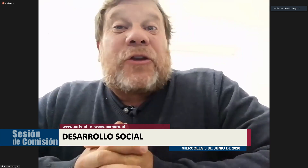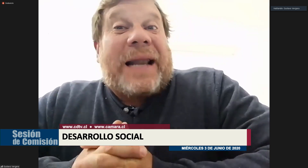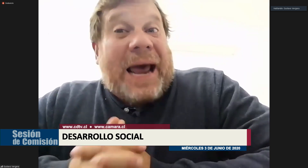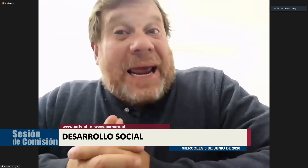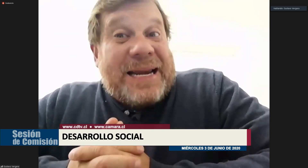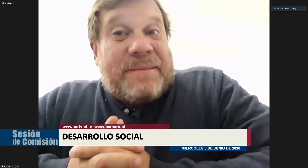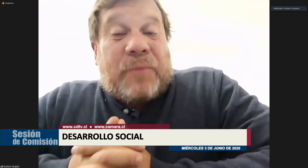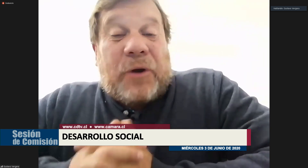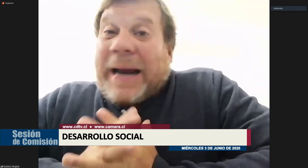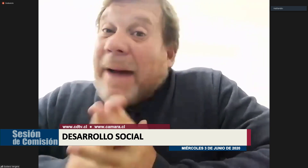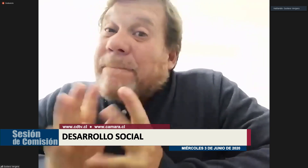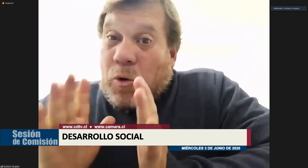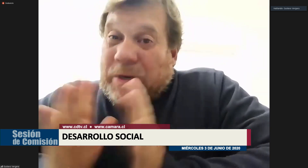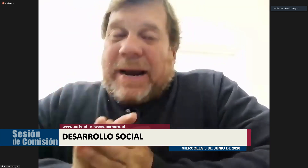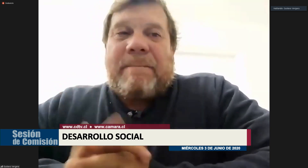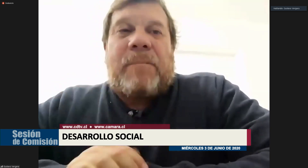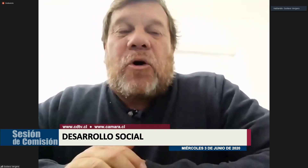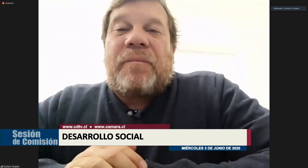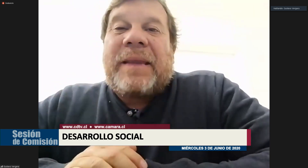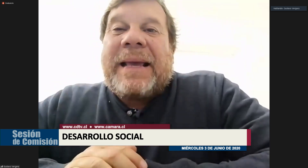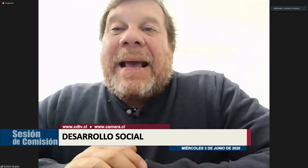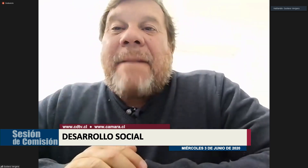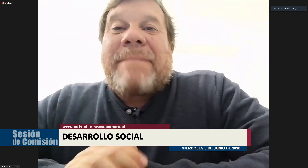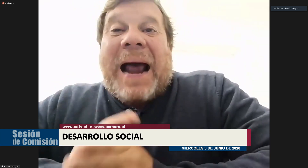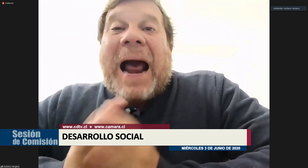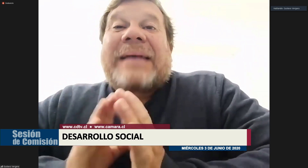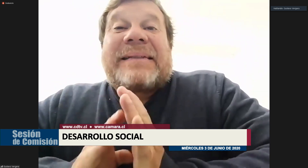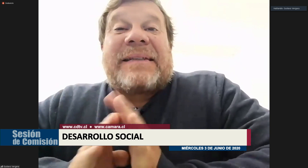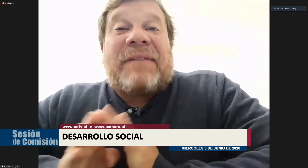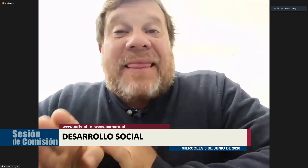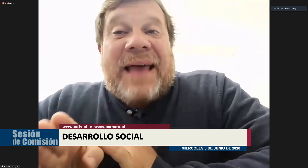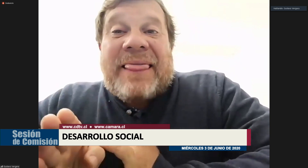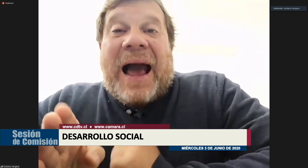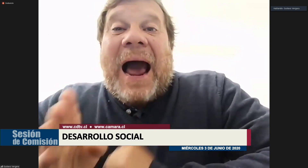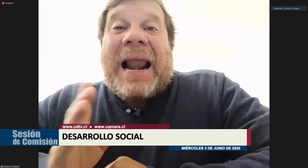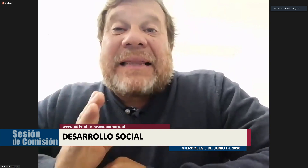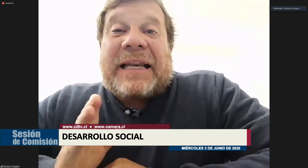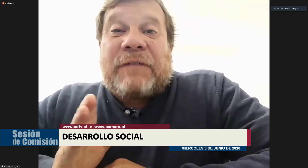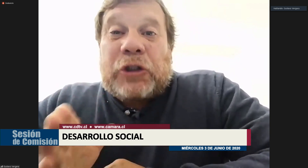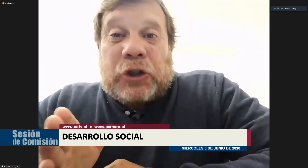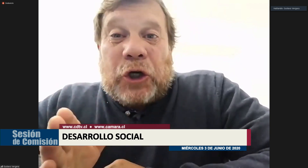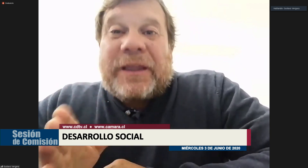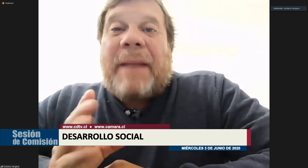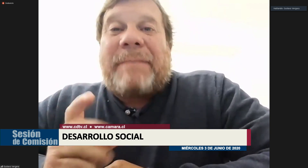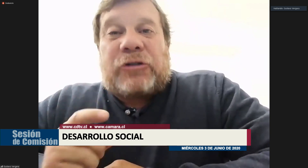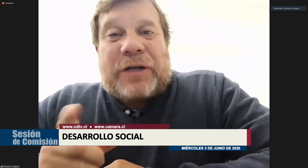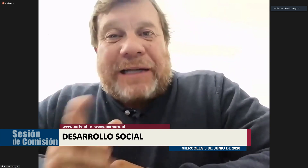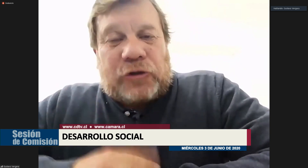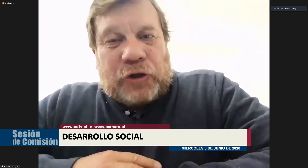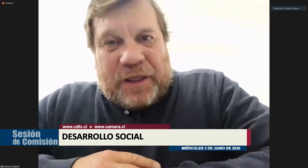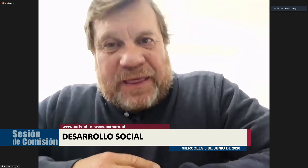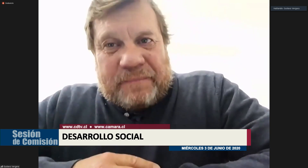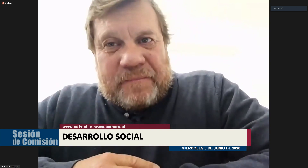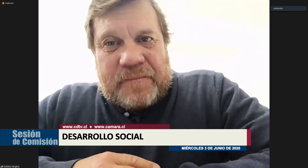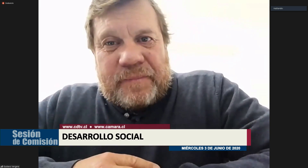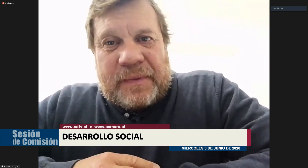ley, por ejemplo, un ejemplo, para accesibilidad a la televisión de las personas sordas.